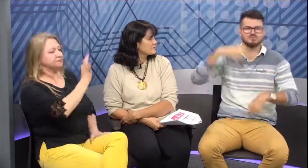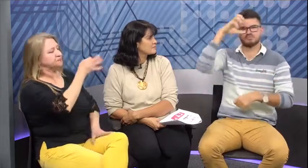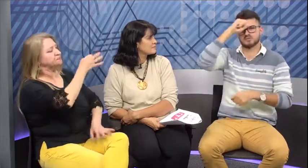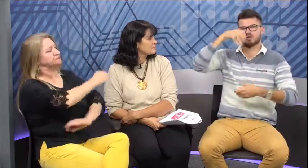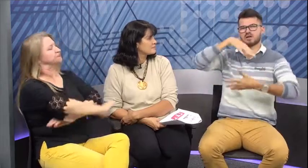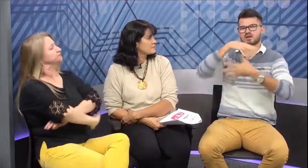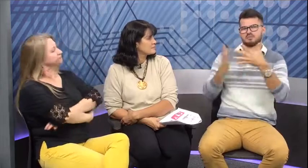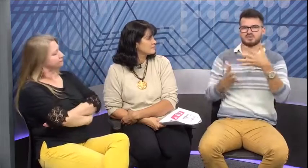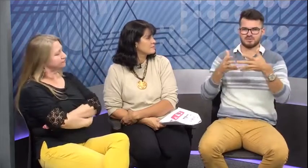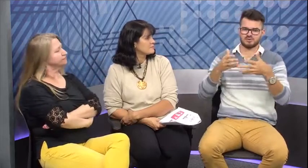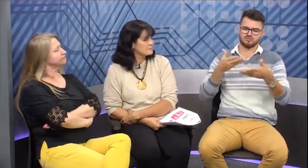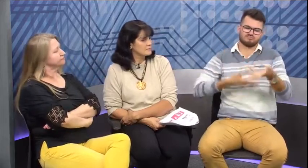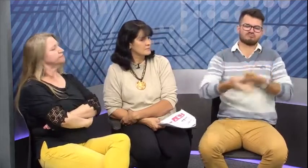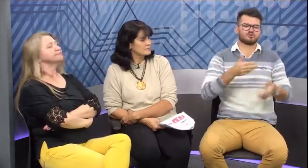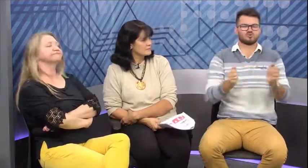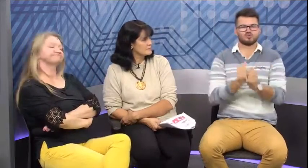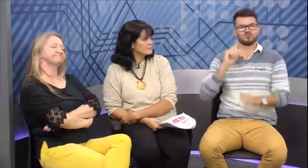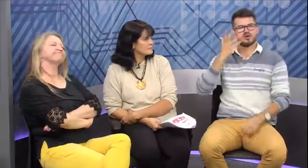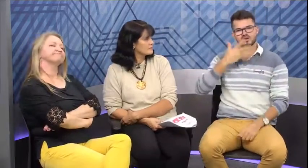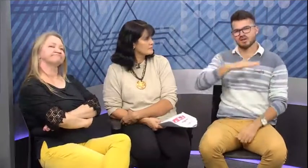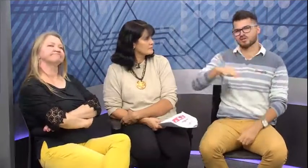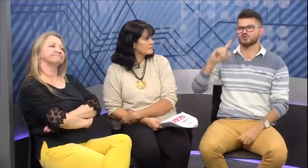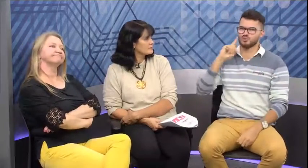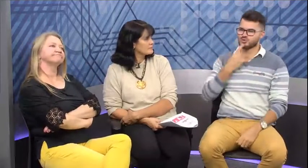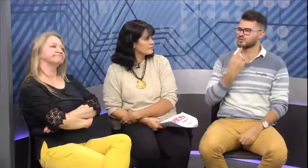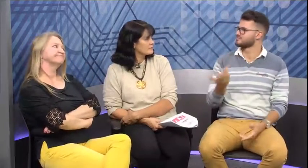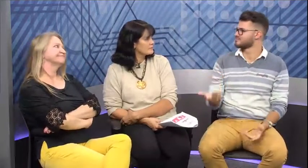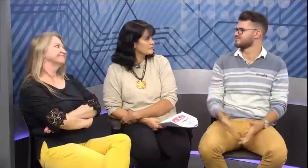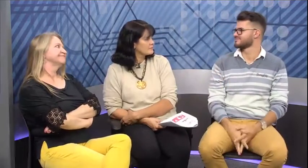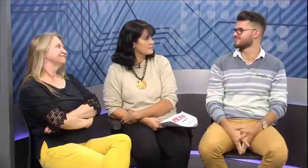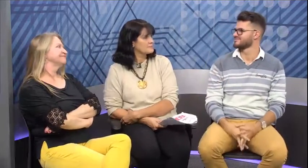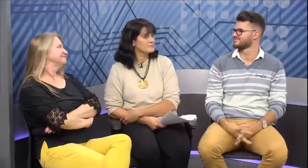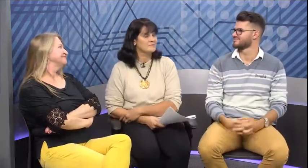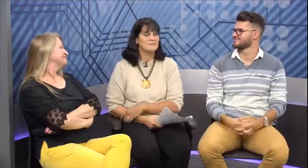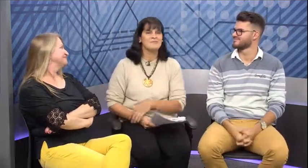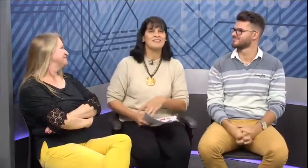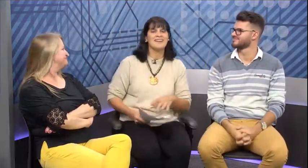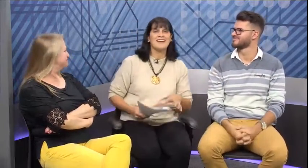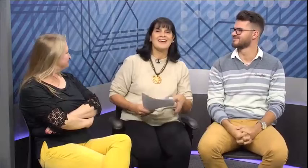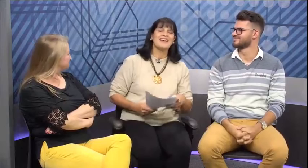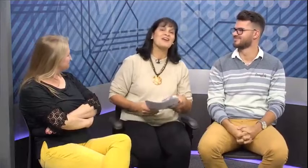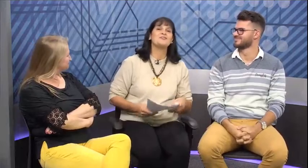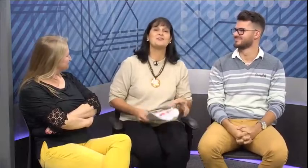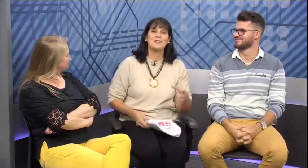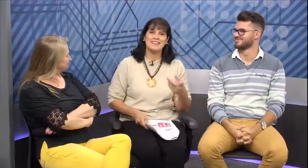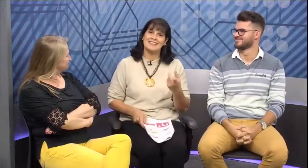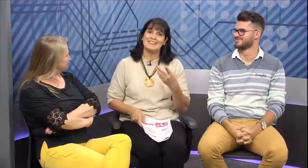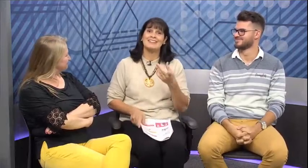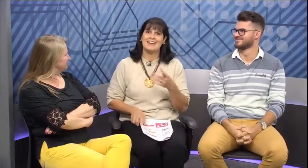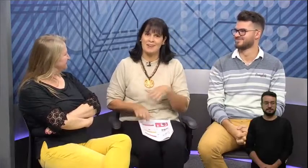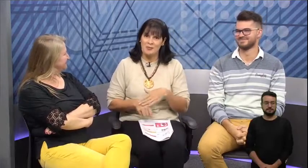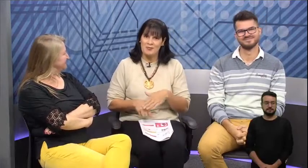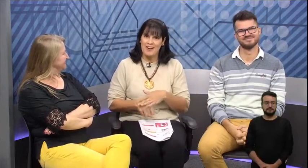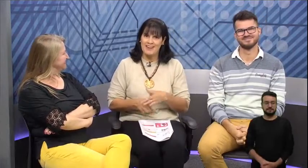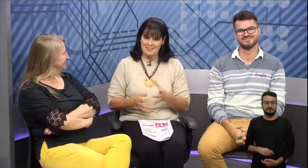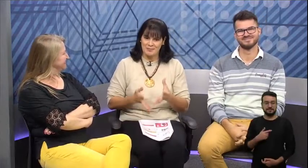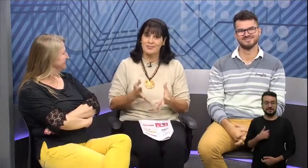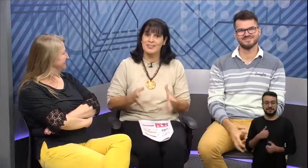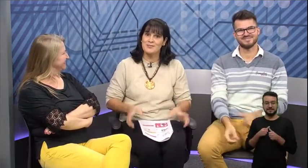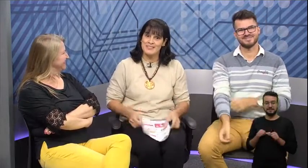reforçando, as famílias precisam aprender Libras quando tem filhos surdos em casa. Eu fico aqui tentando entrar na conversa, com vontade de fazer